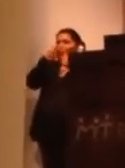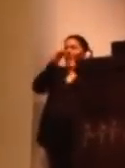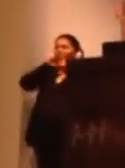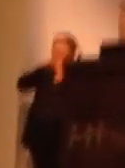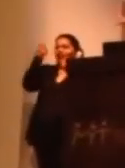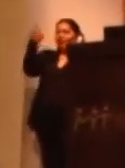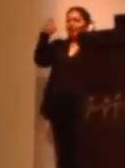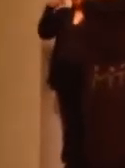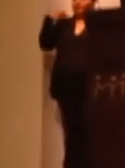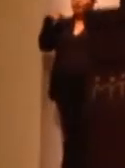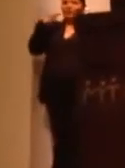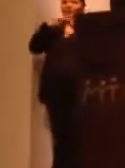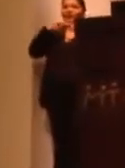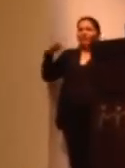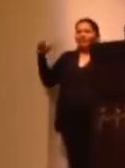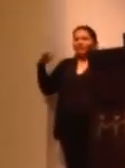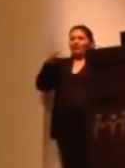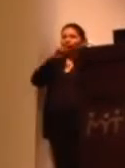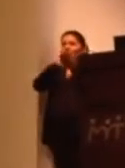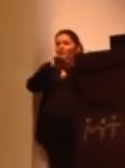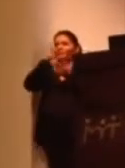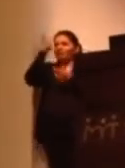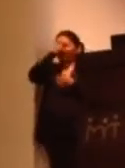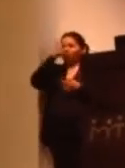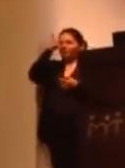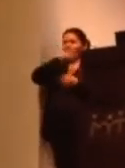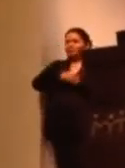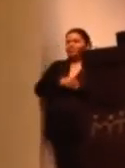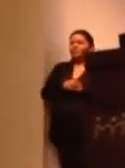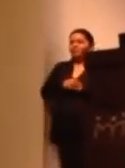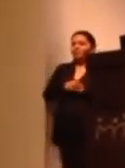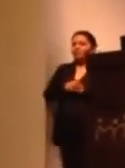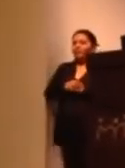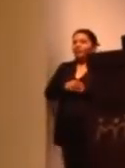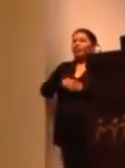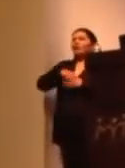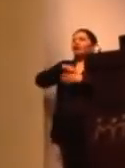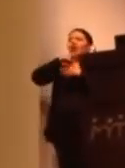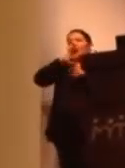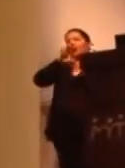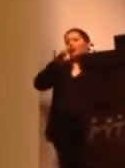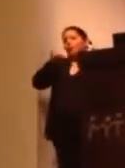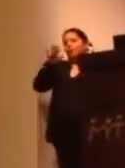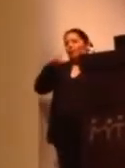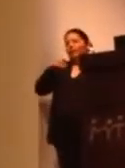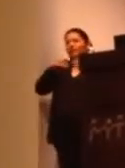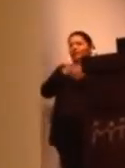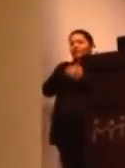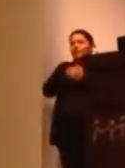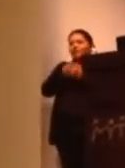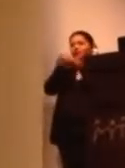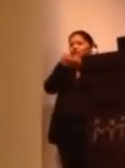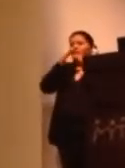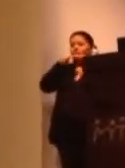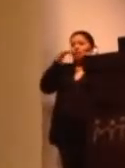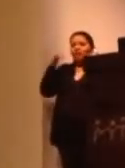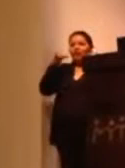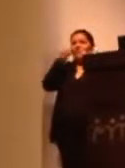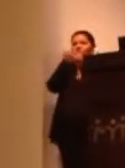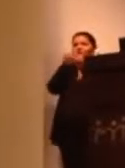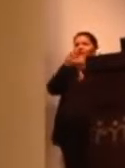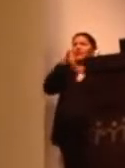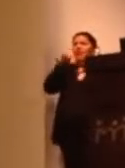a poner así los psicólogos, la calificación es totalmente relativa y es totalmente